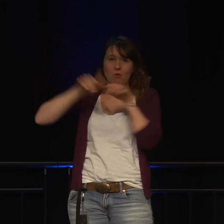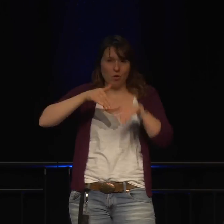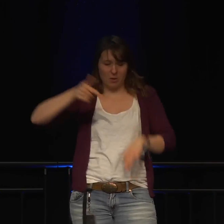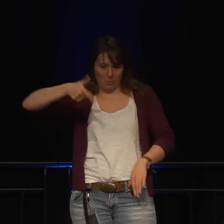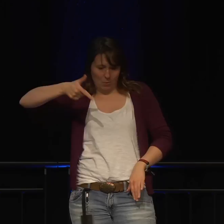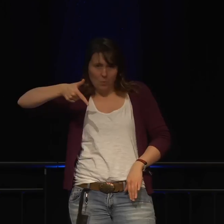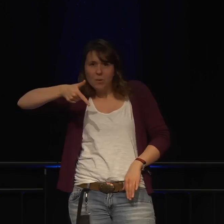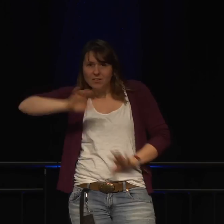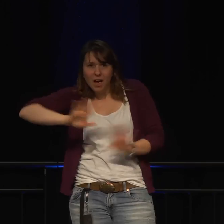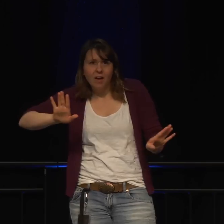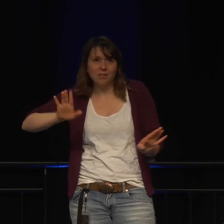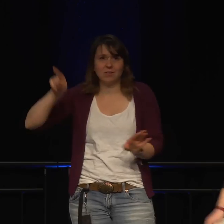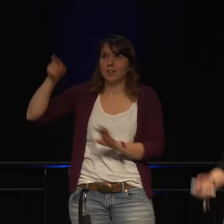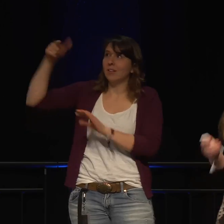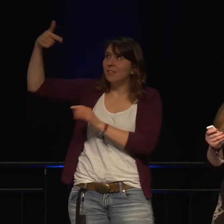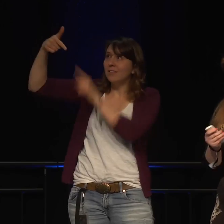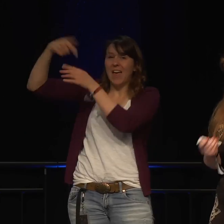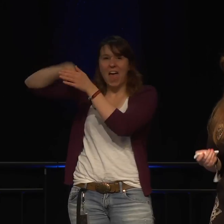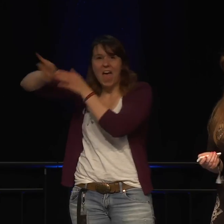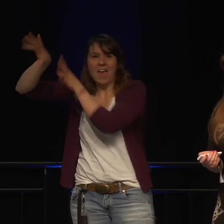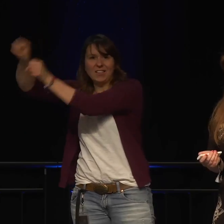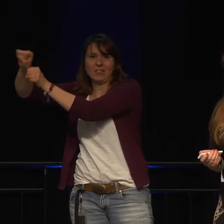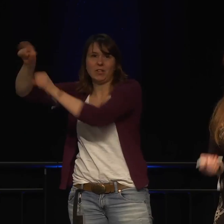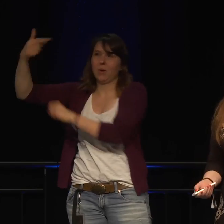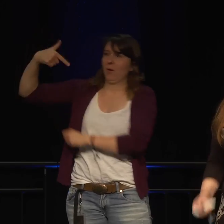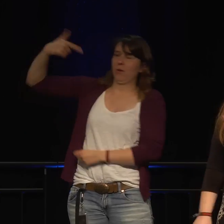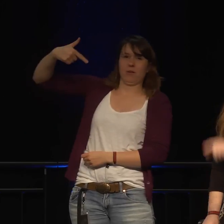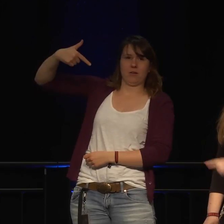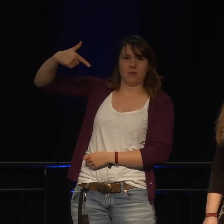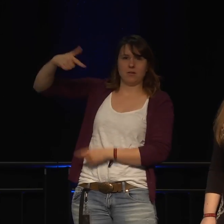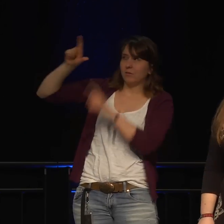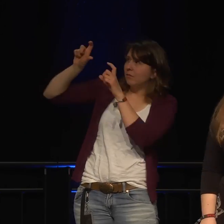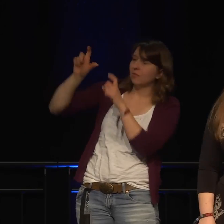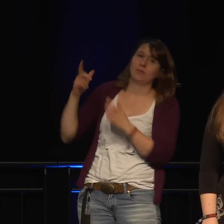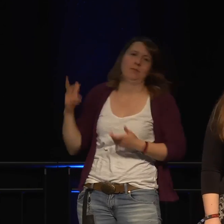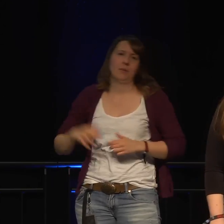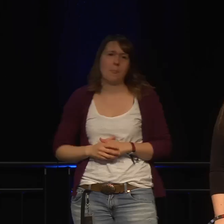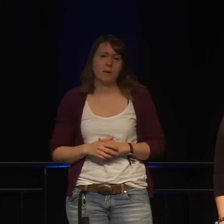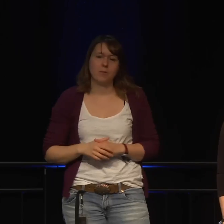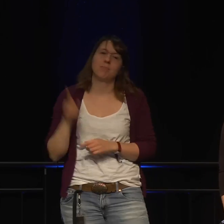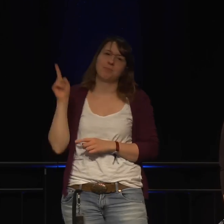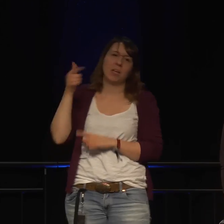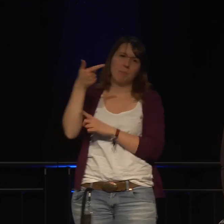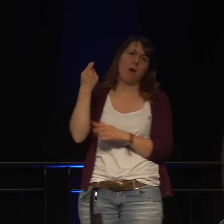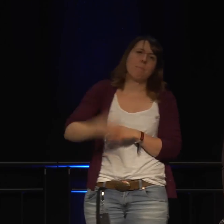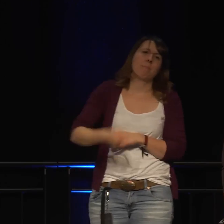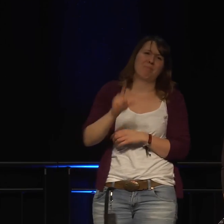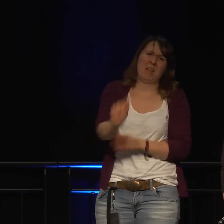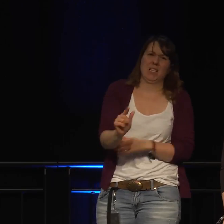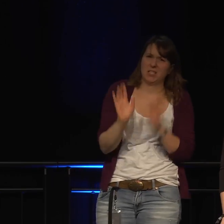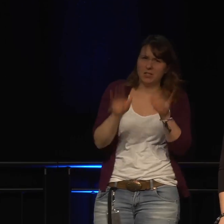que la cámara... Pero de hecho la cámara no estaba vigilando al perro, sino la estaba vigilando ella. Y era una cámara muy